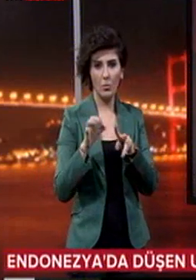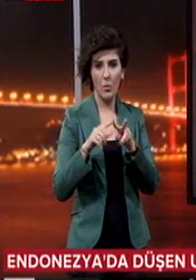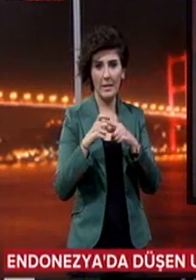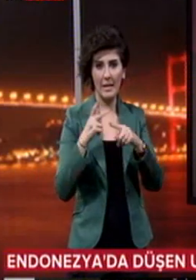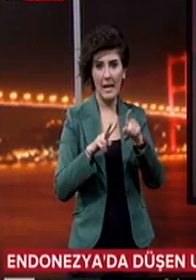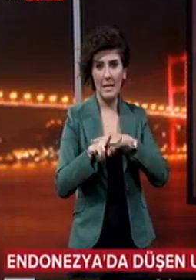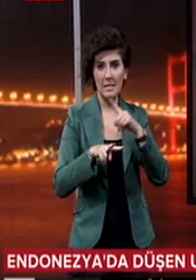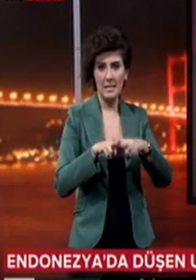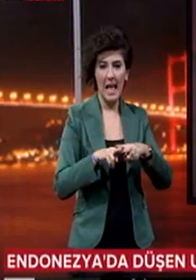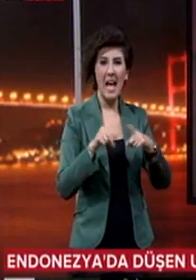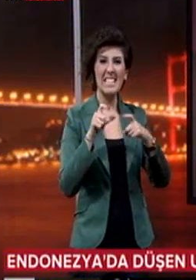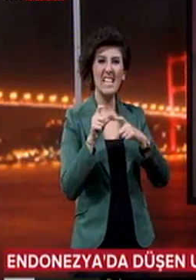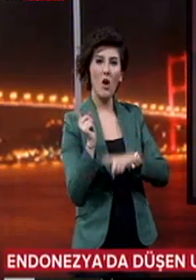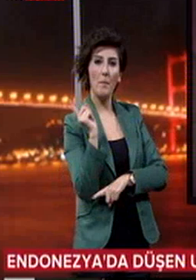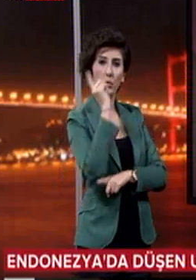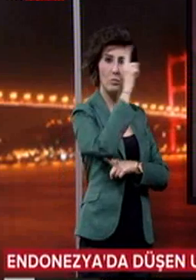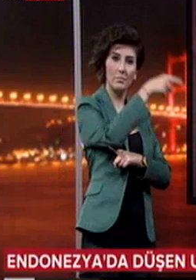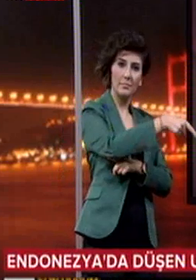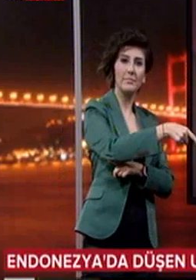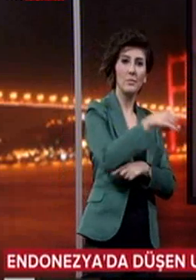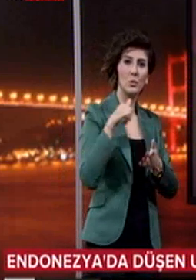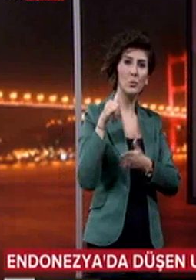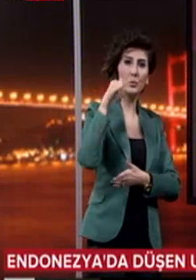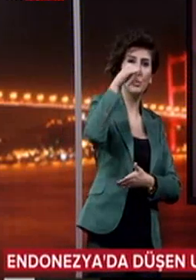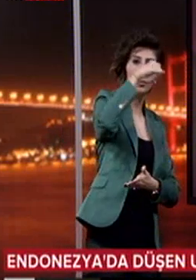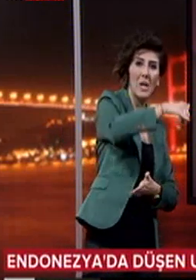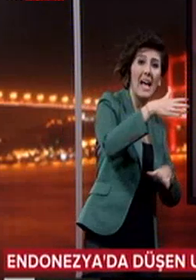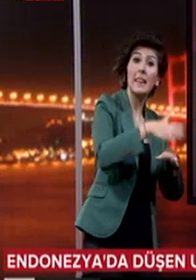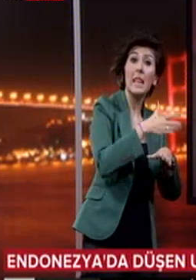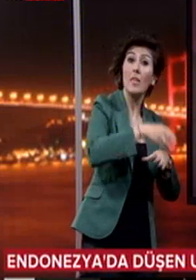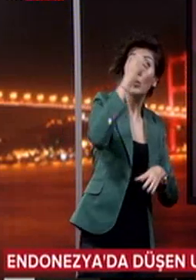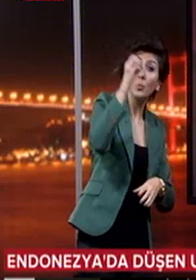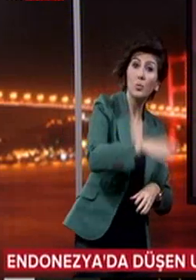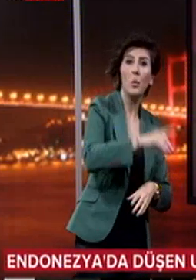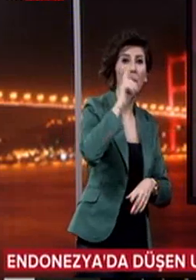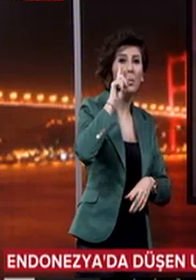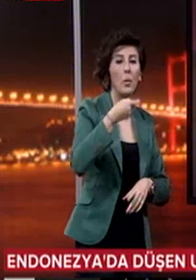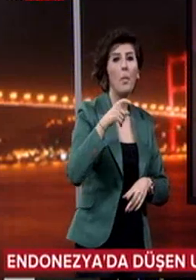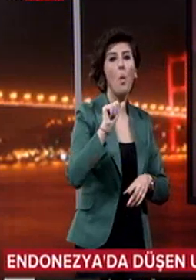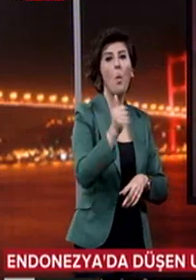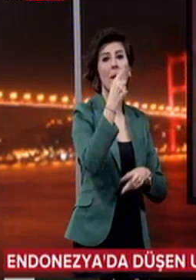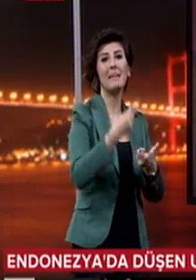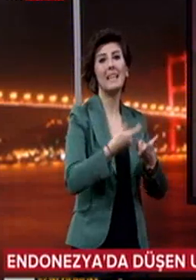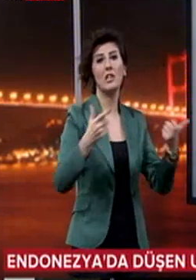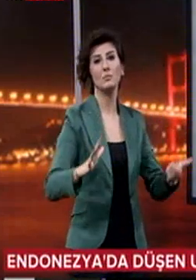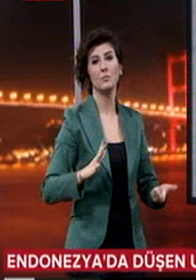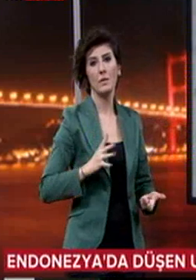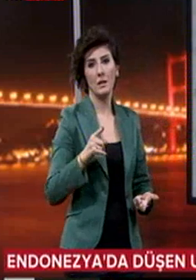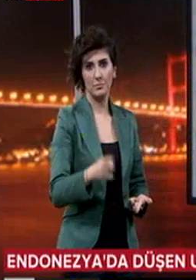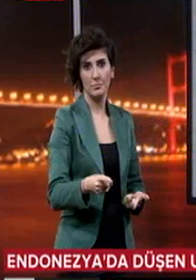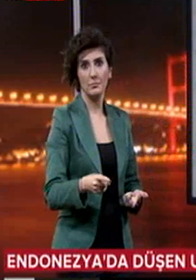Endonezya'dan Singapur'a giderken düşen Air Asia uçağının neden düştüğünün bulunması yolunda önemli bir gelişme yaşandı.